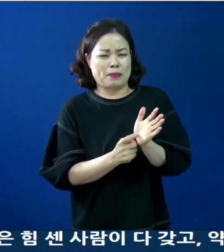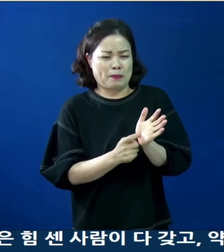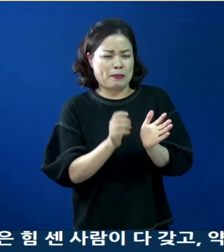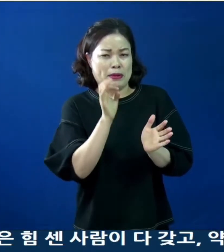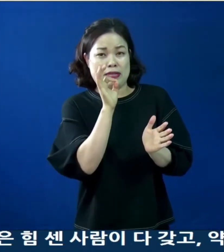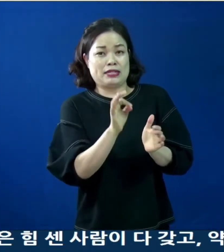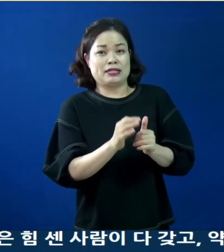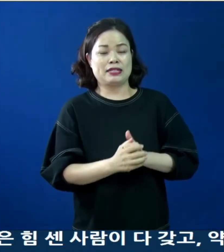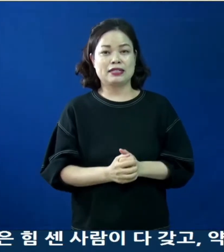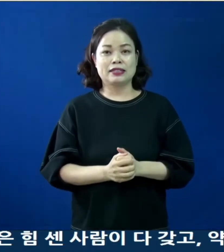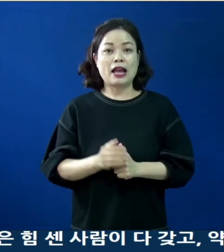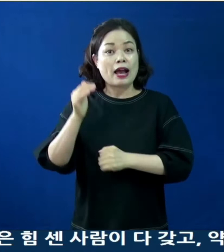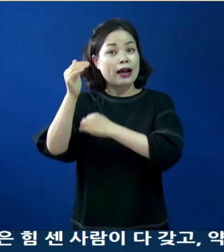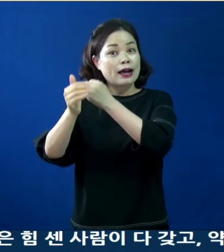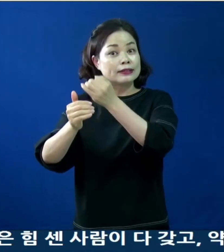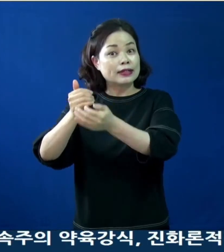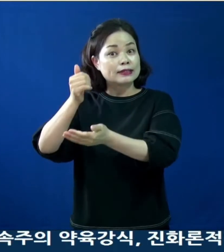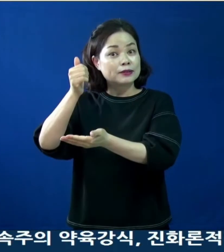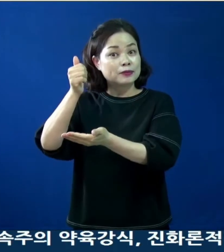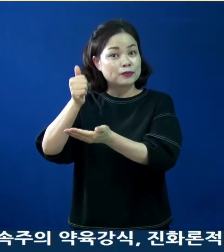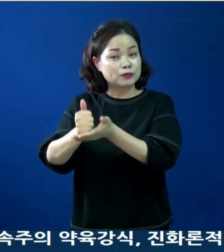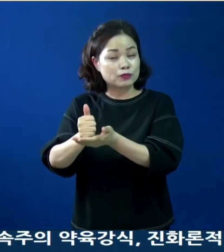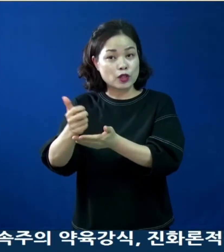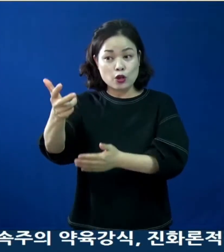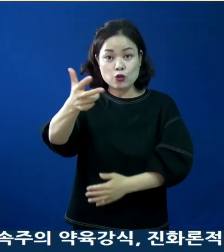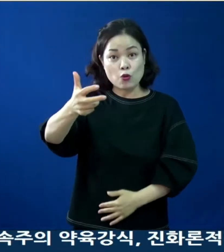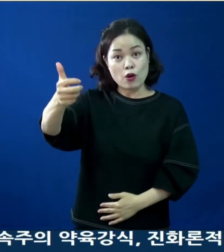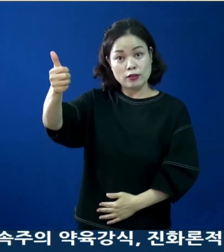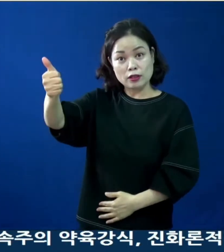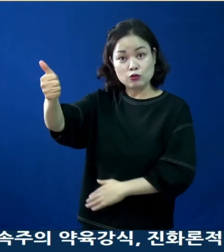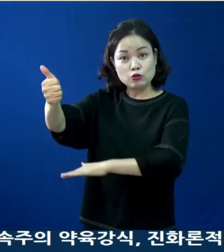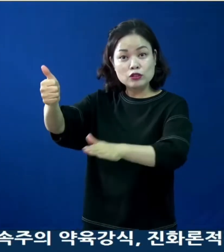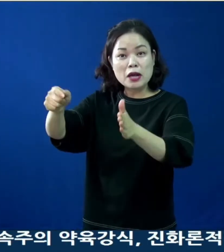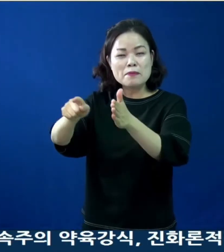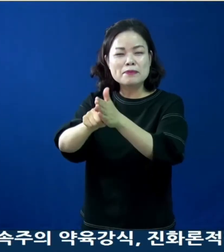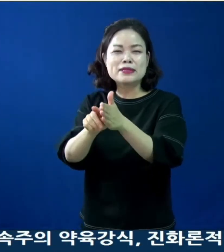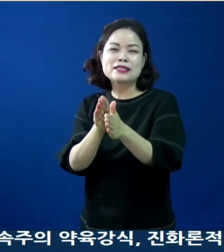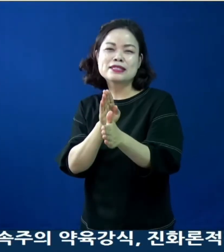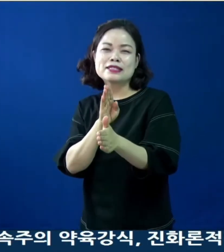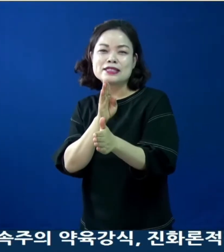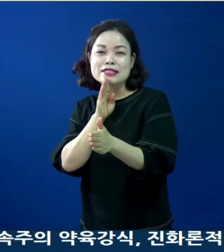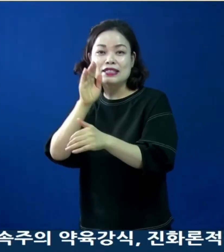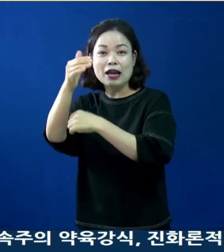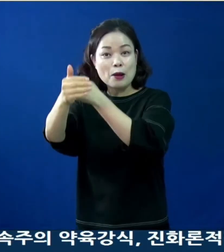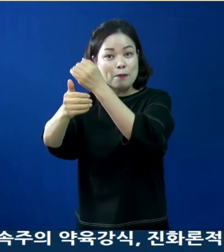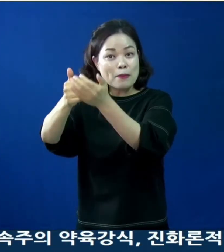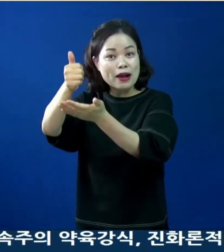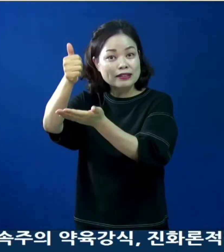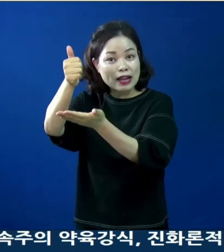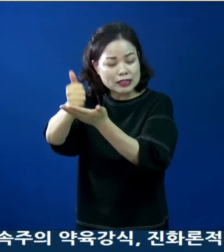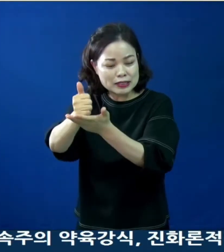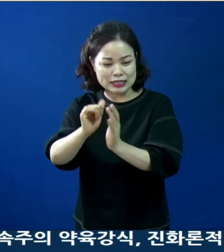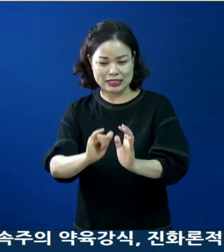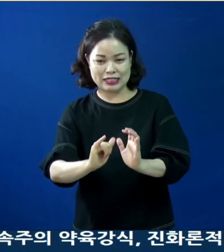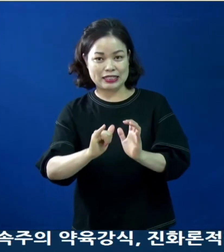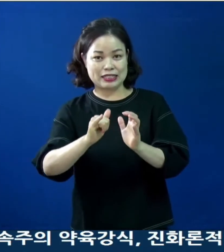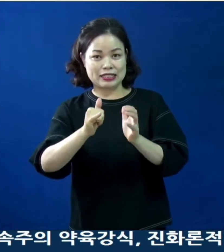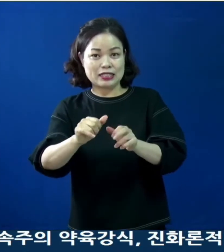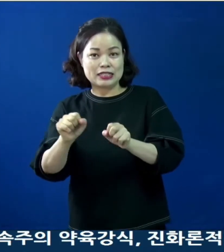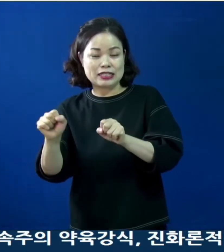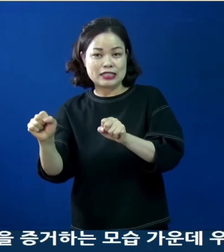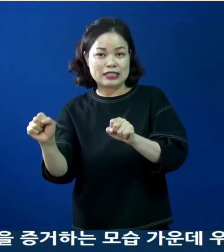살펴봤습니다. 하나님, 여호와 하나님, 우리가 믿는 참 하나님은 이 세상을